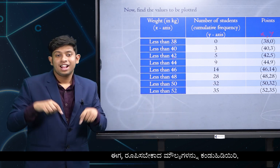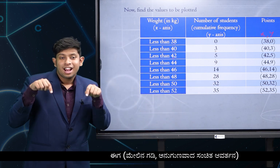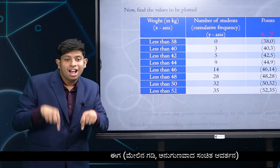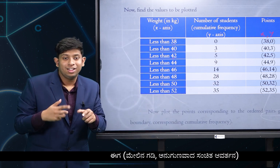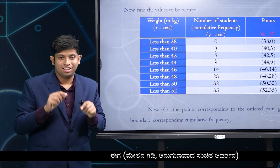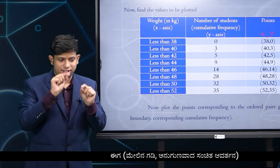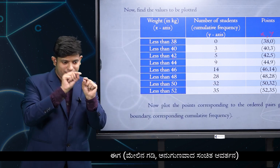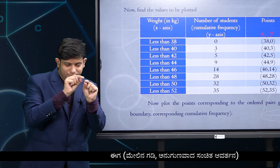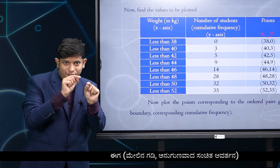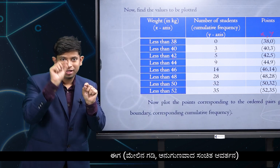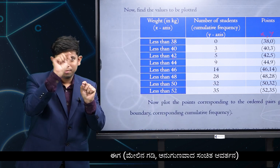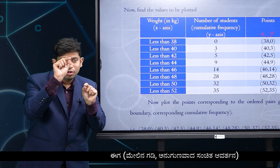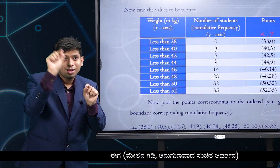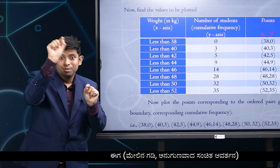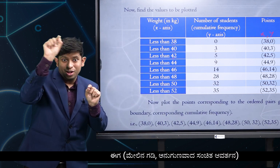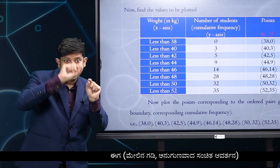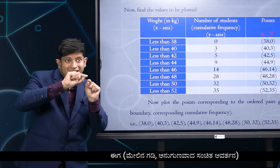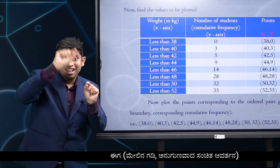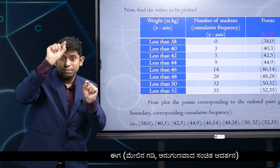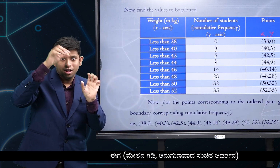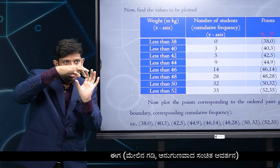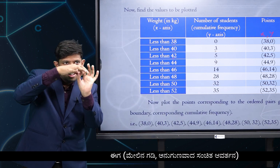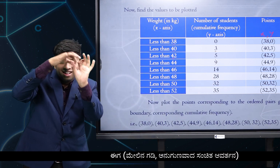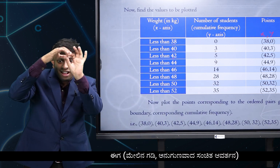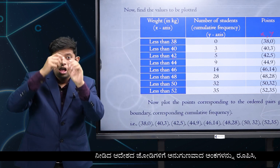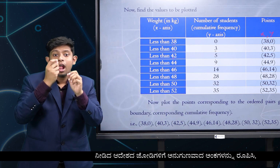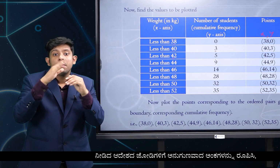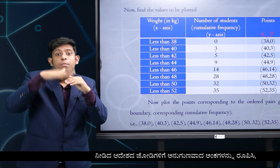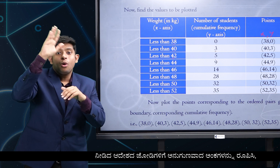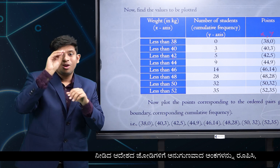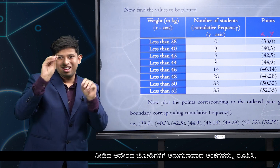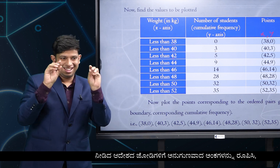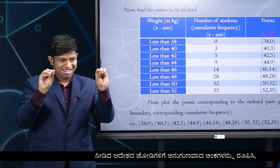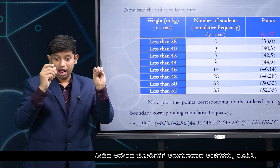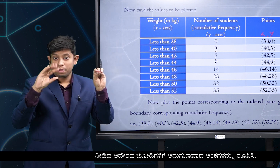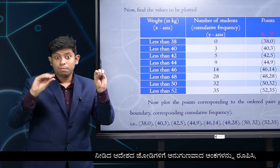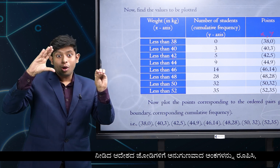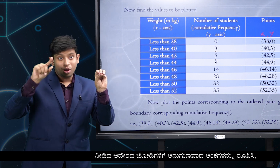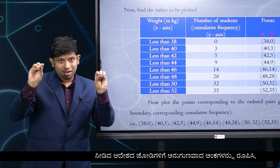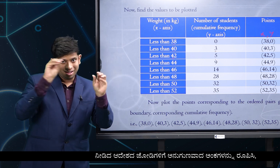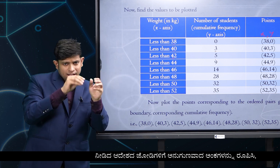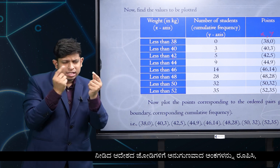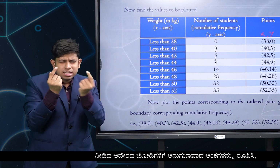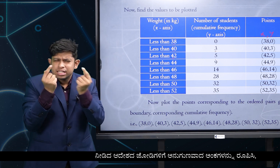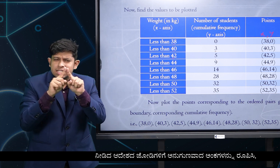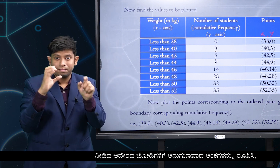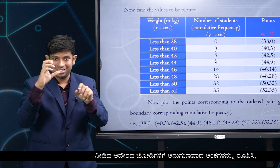ಈಗ ಮೇಲಿನ ಗಡಿ ಅನುಗುಣವಾದ ಸಂಚಿತ ಆವರ್ತನ ನೀಡಿದ ಆದೇಶದ ಜೋಡಿಗಳಿಗೆ ಅನುಗುಣವಾದ ಅಂಕಗಳನ್ನು ರೂಪಿಸಿ.